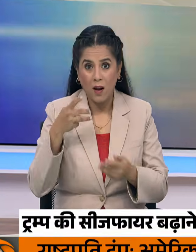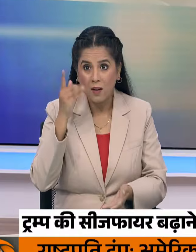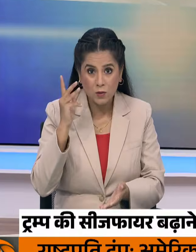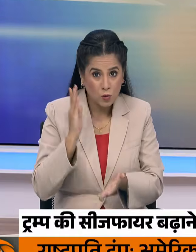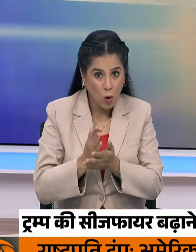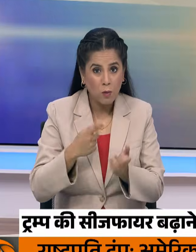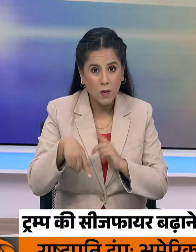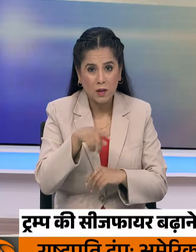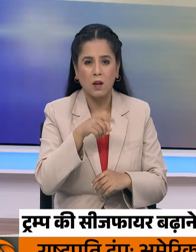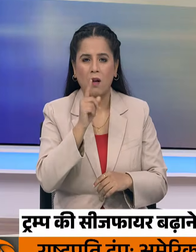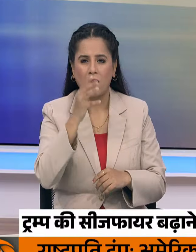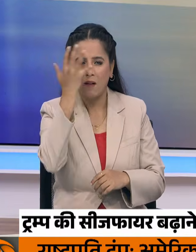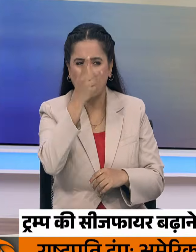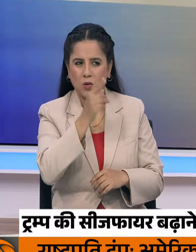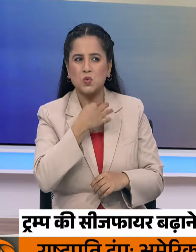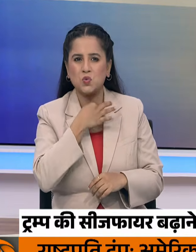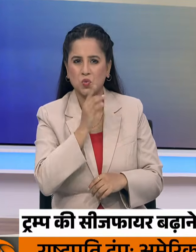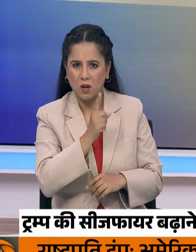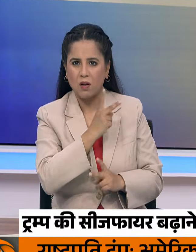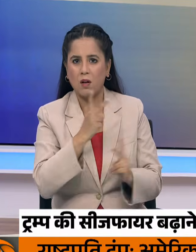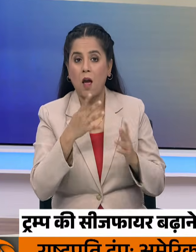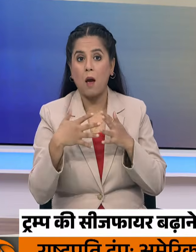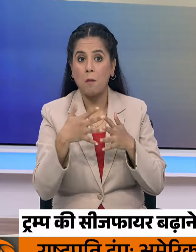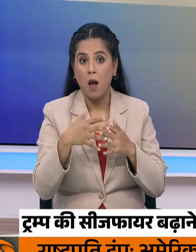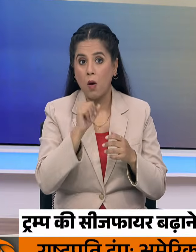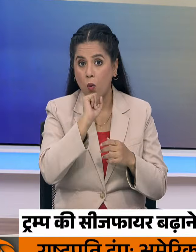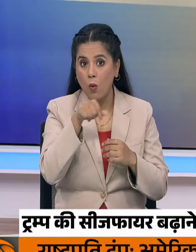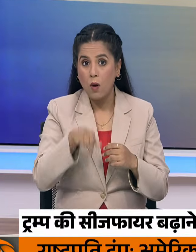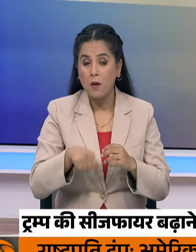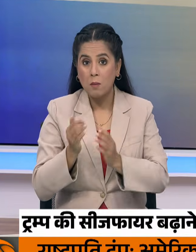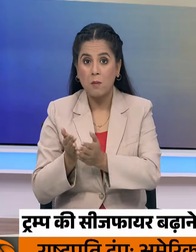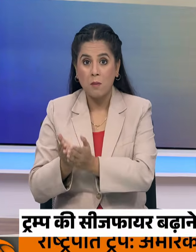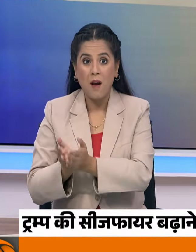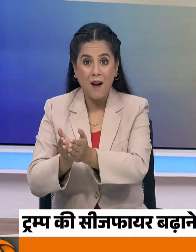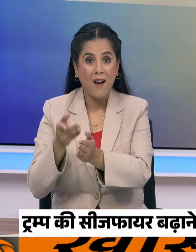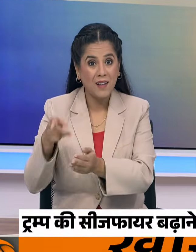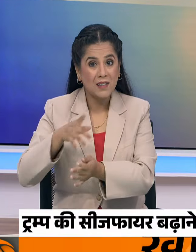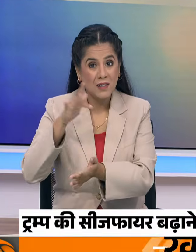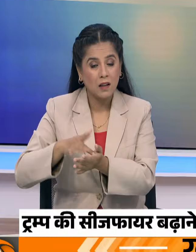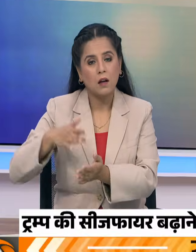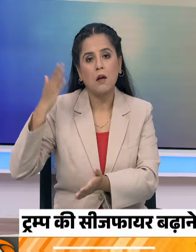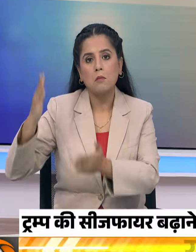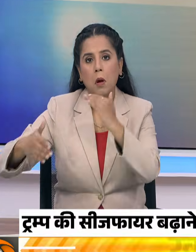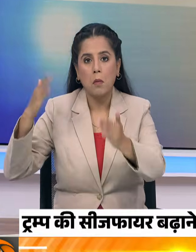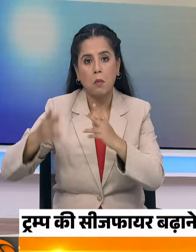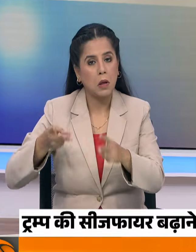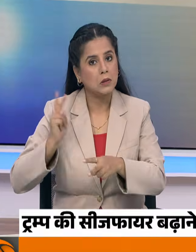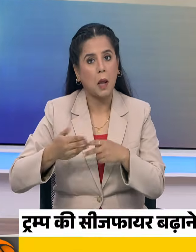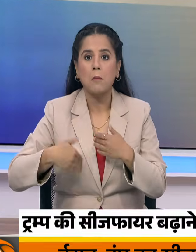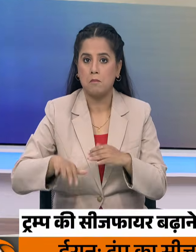के हमले की चाल। अमेरिका की हॉर्मुज स्ट्रेट में नाकेबंदी जारी।